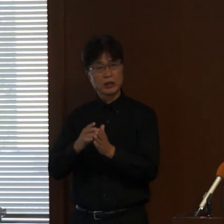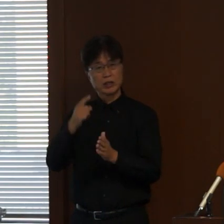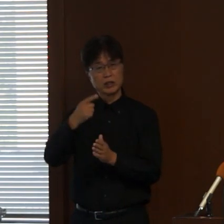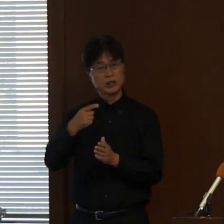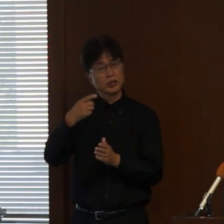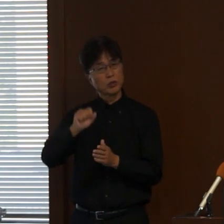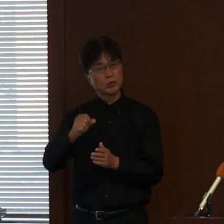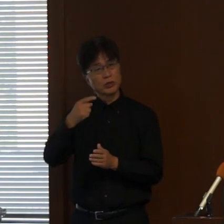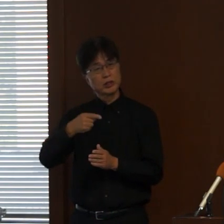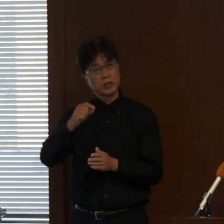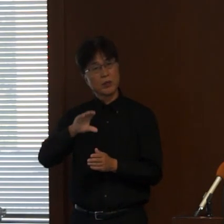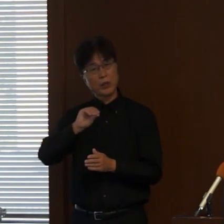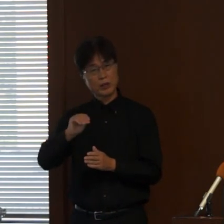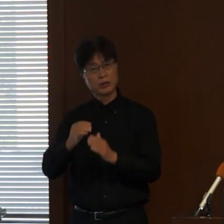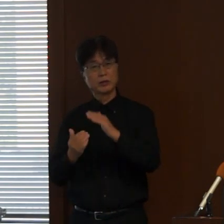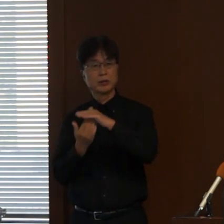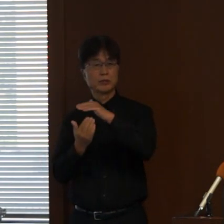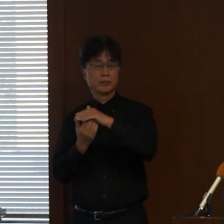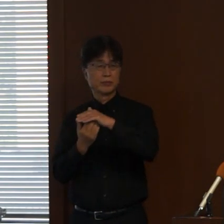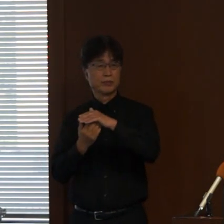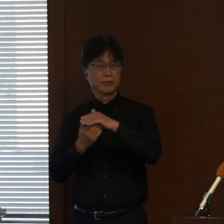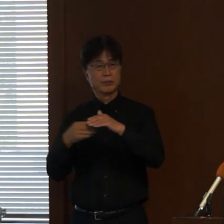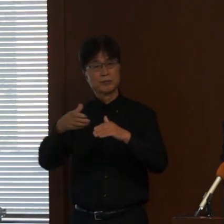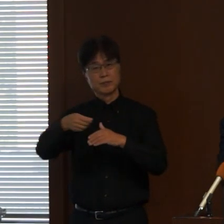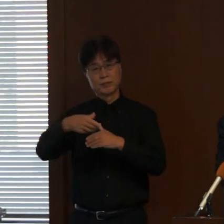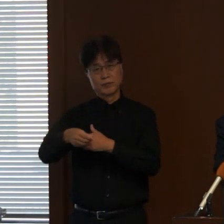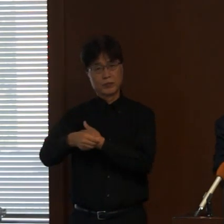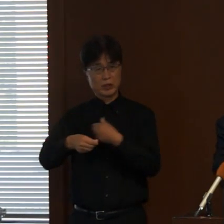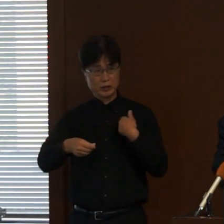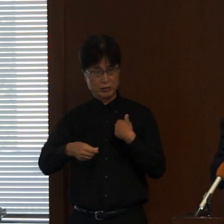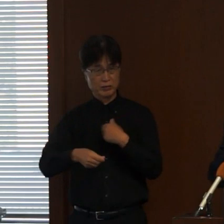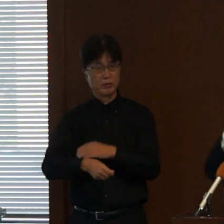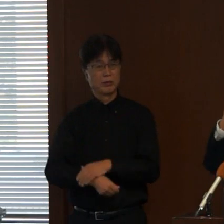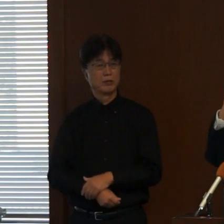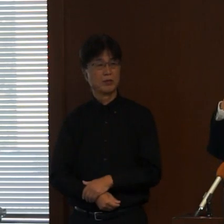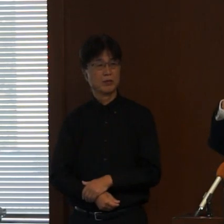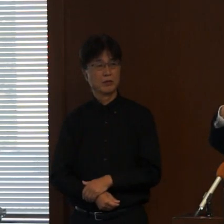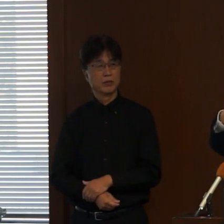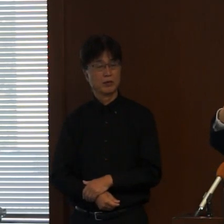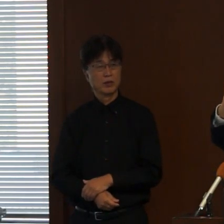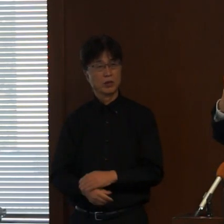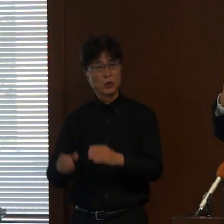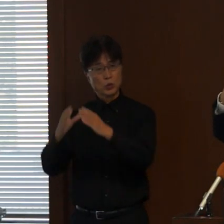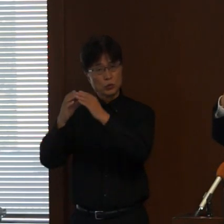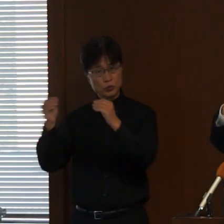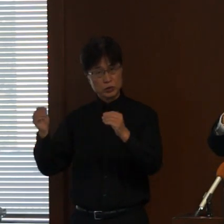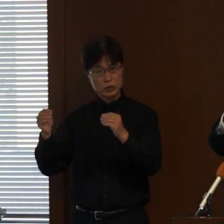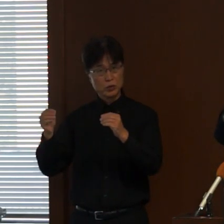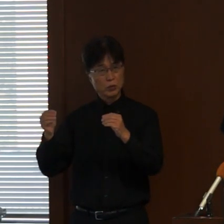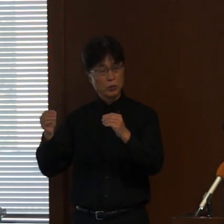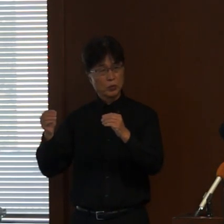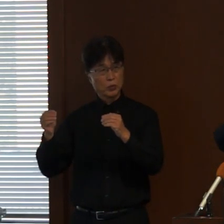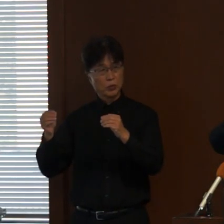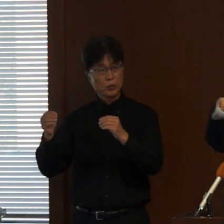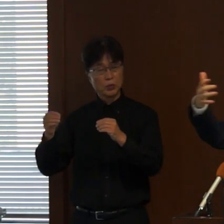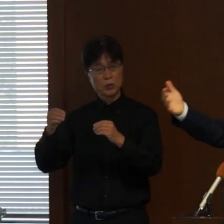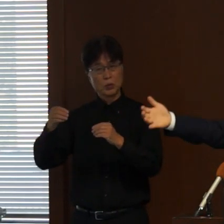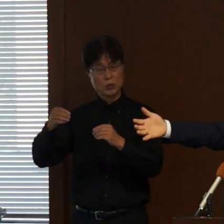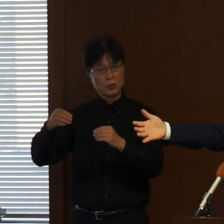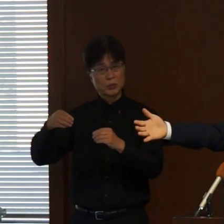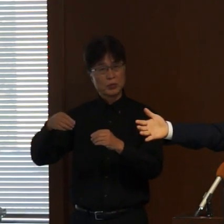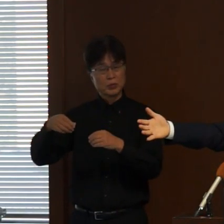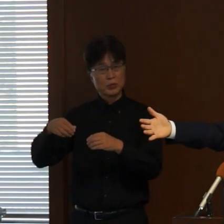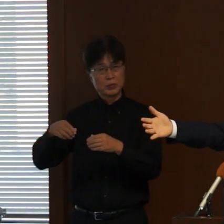のかな、融資限度額がということになるので、国の枠を使い